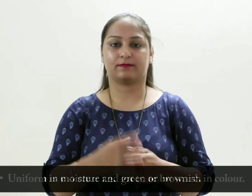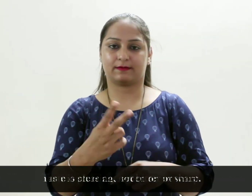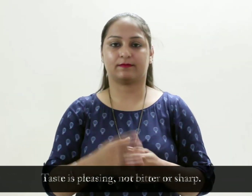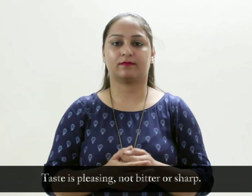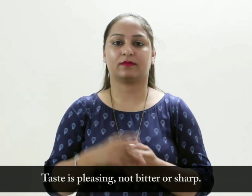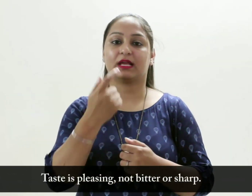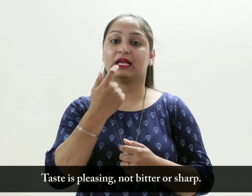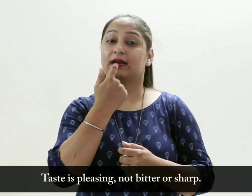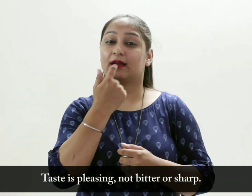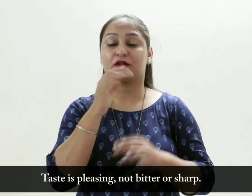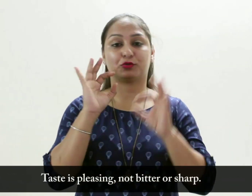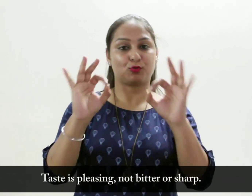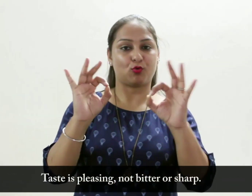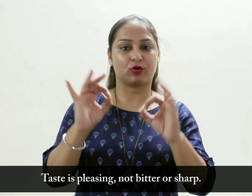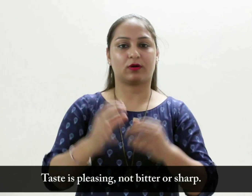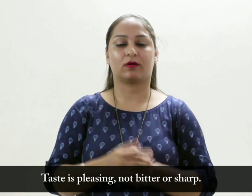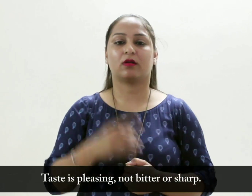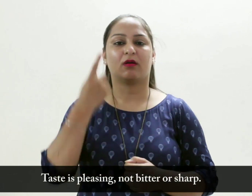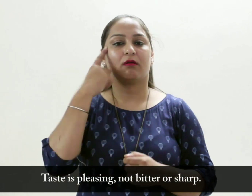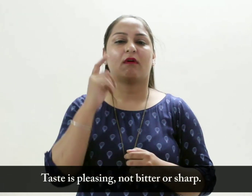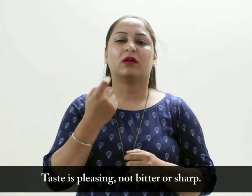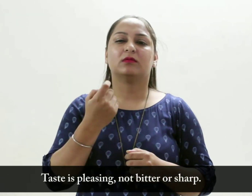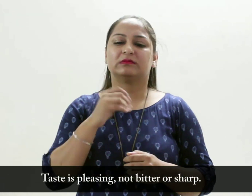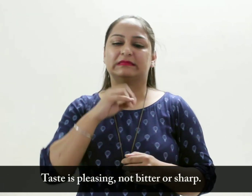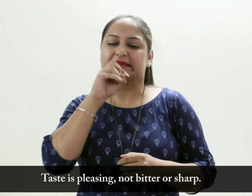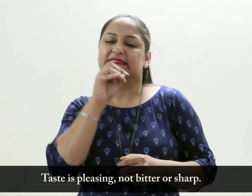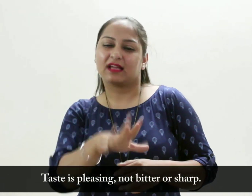स्वाद मनभावन होता है, कड़वा या तीखा नहीं।